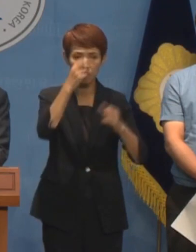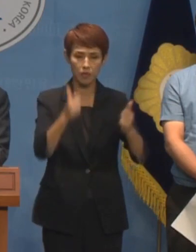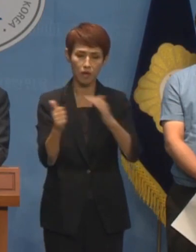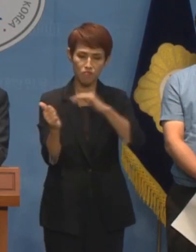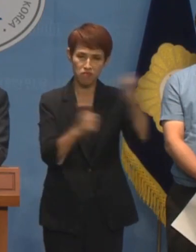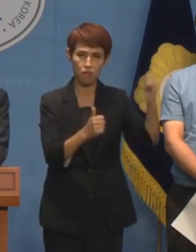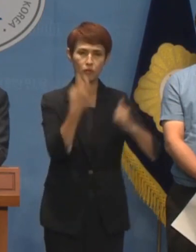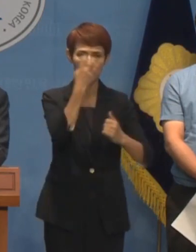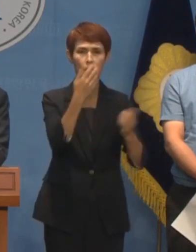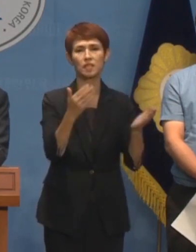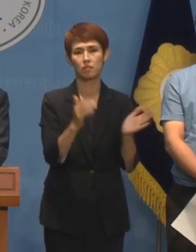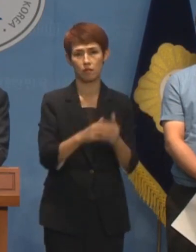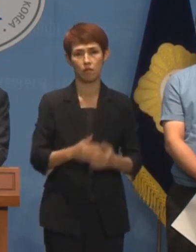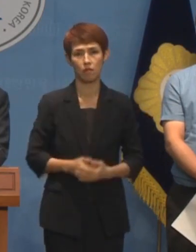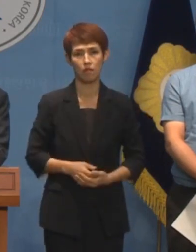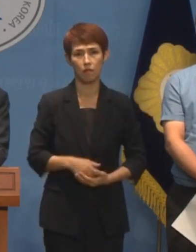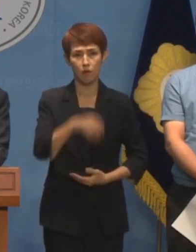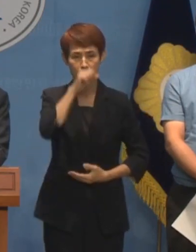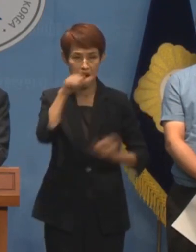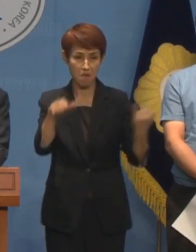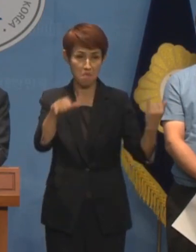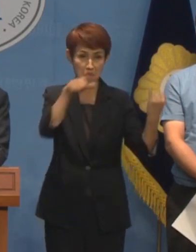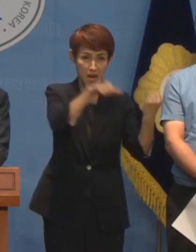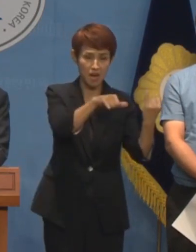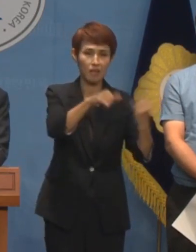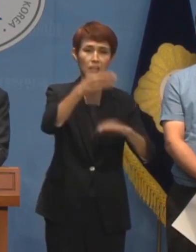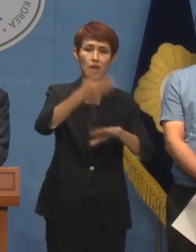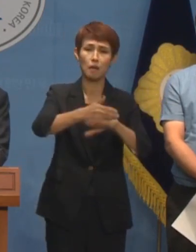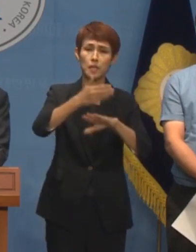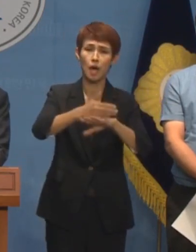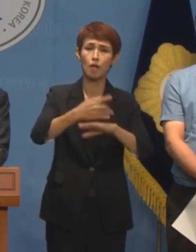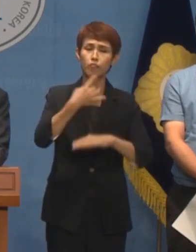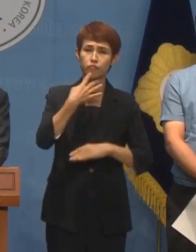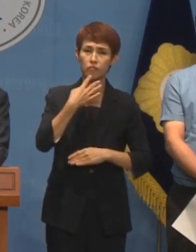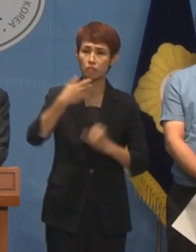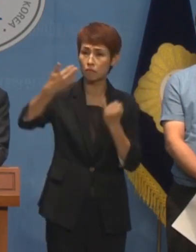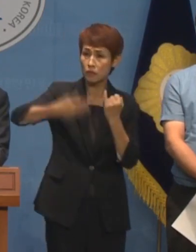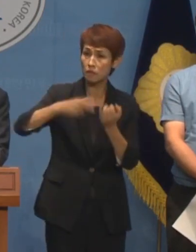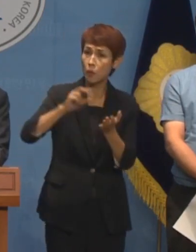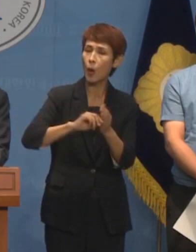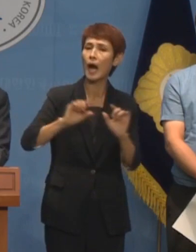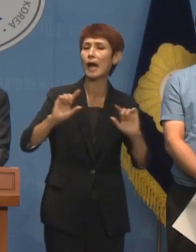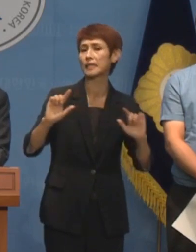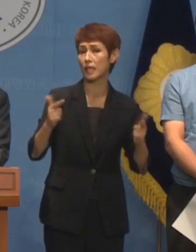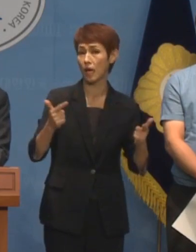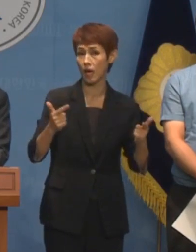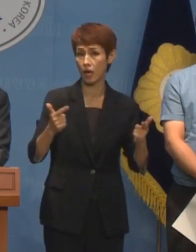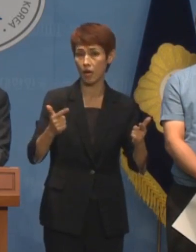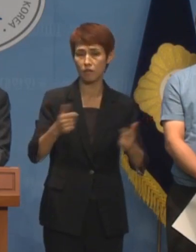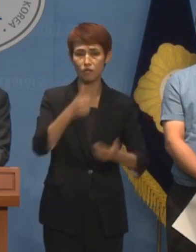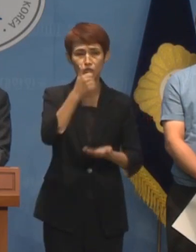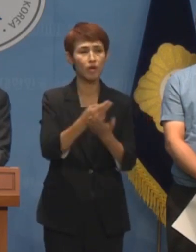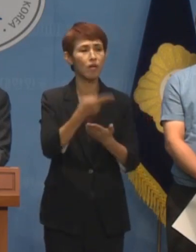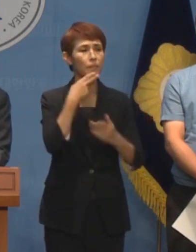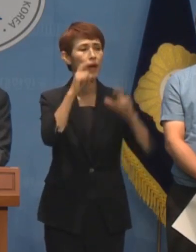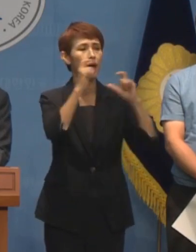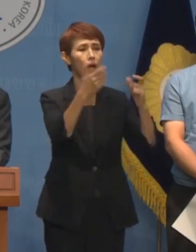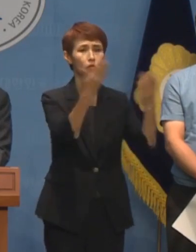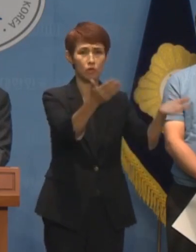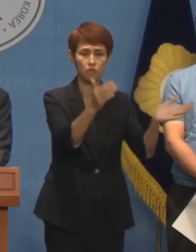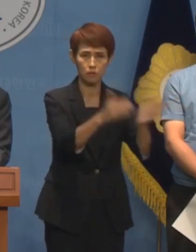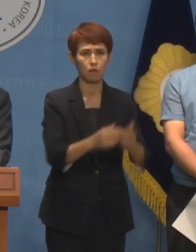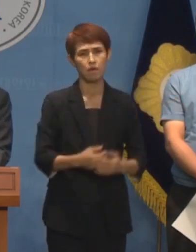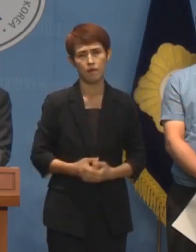가방이 감사의 표시이지 청탁의 대가는 아니라고 무혐의 처리해버렸습니다. 김건희 여사에게 면죄부를 준